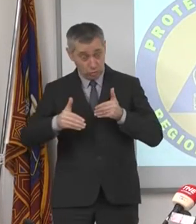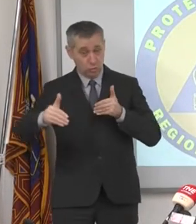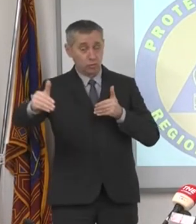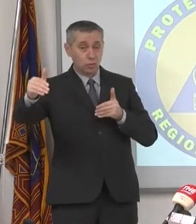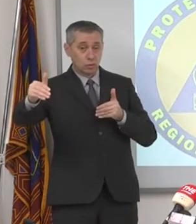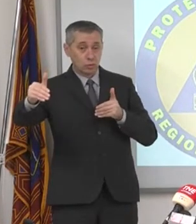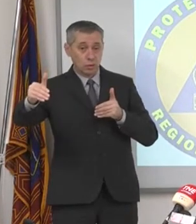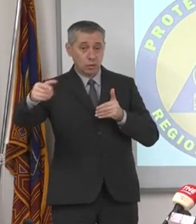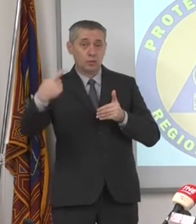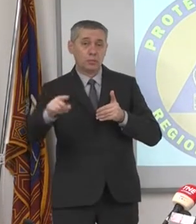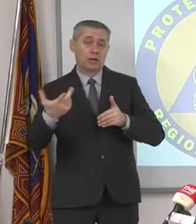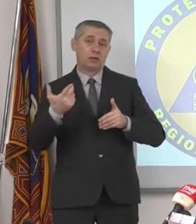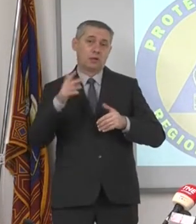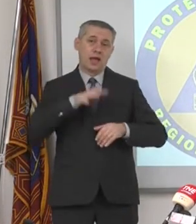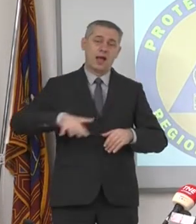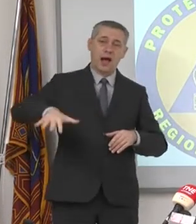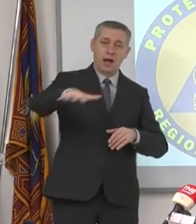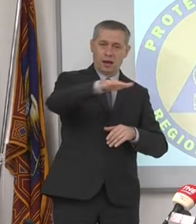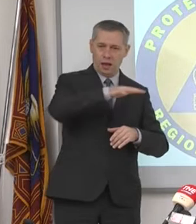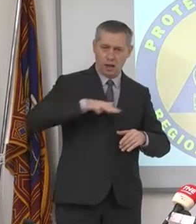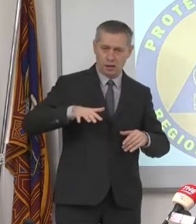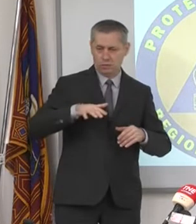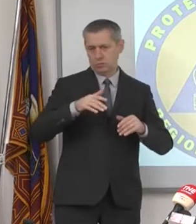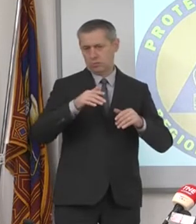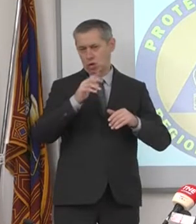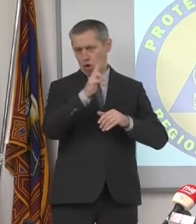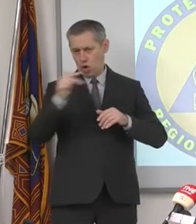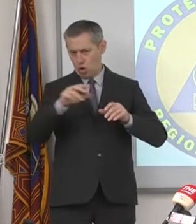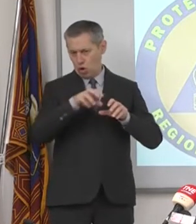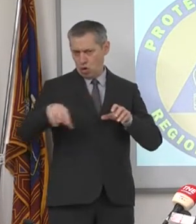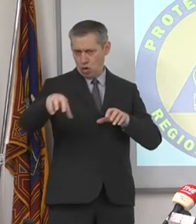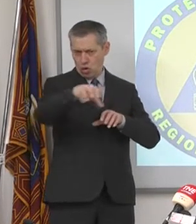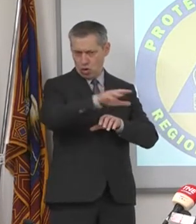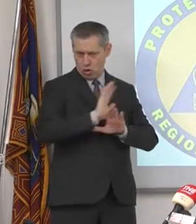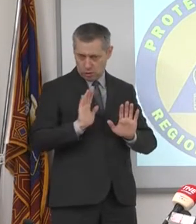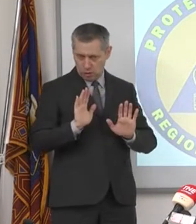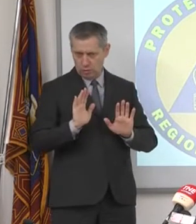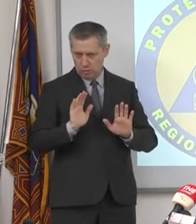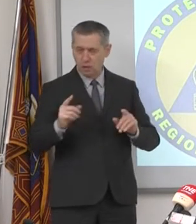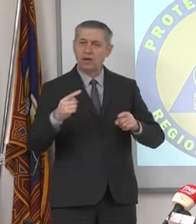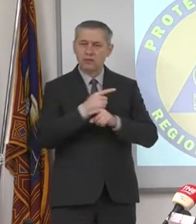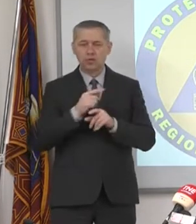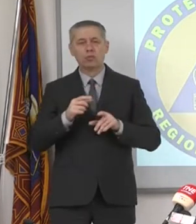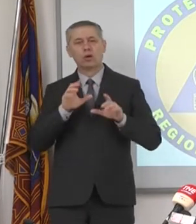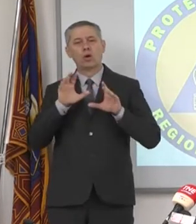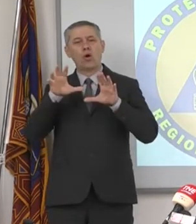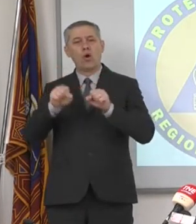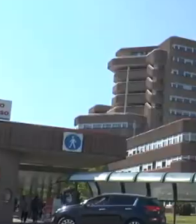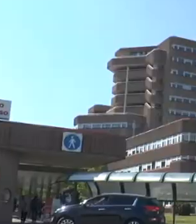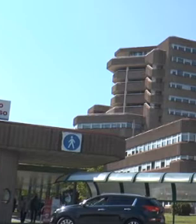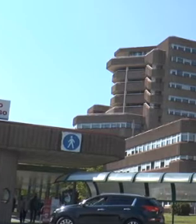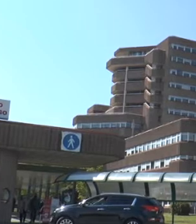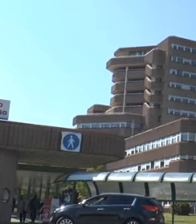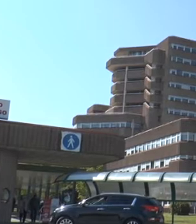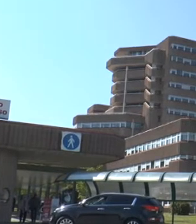per l'assegnazione delle famose aree, ma anche l'occupazione, perché l'altro parametro importante è l'occupazione ospedaliera, che